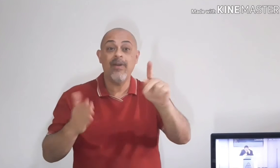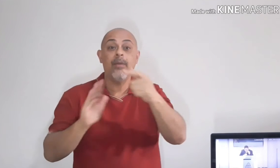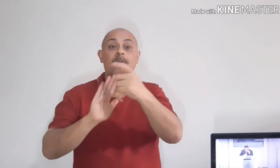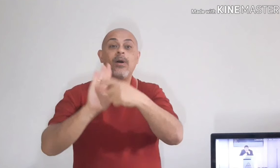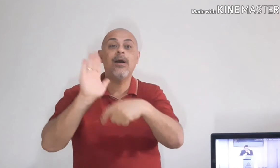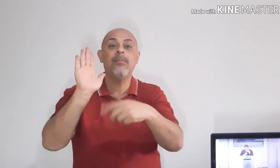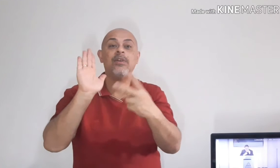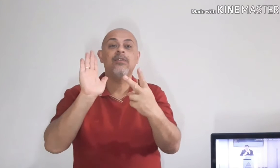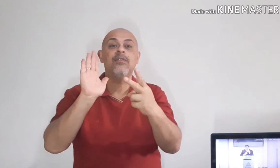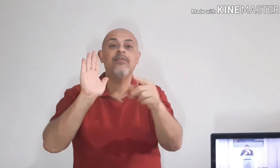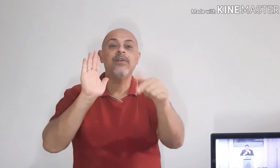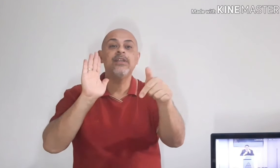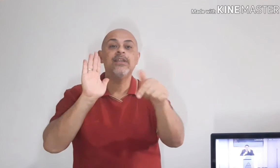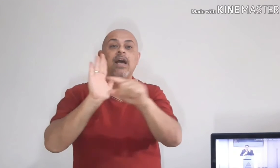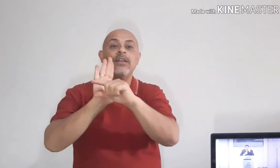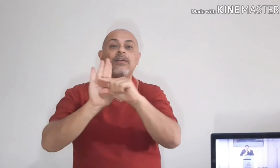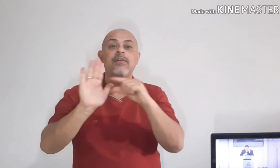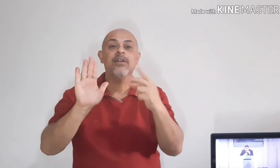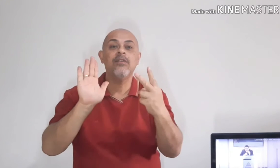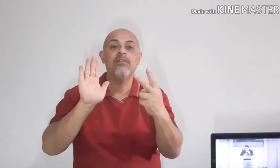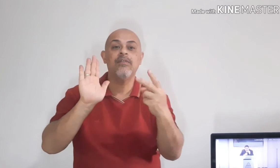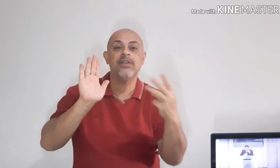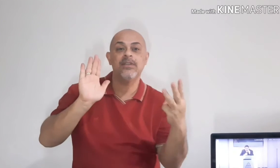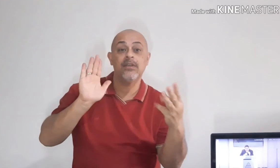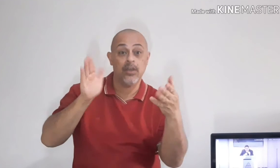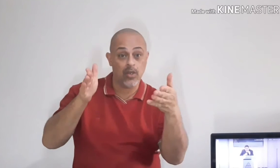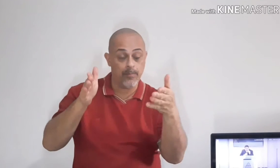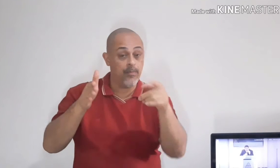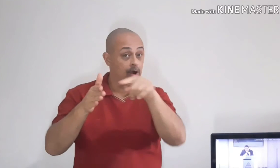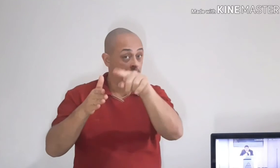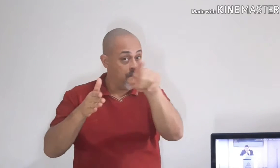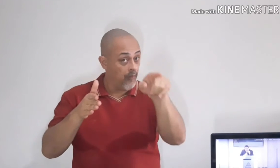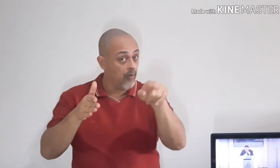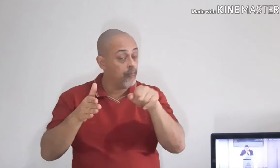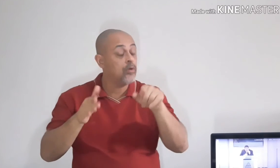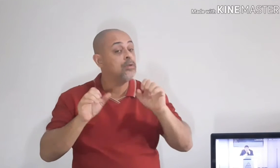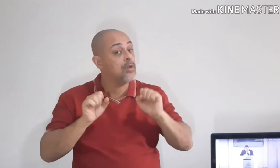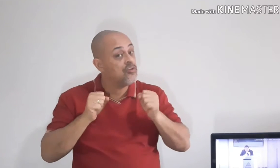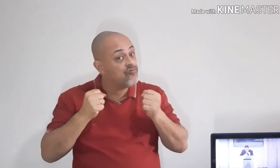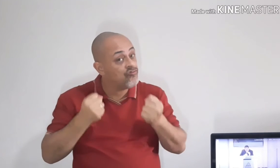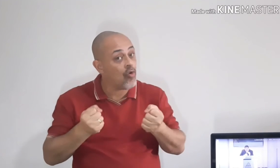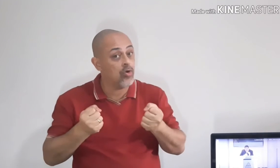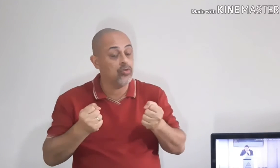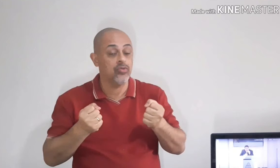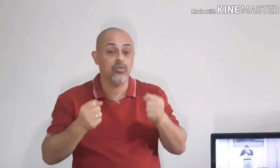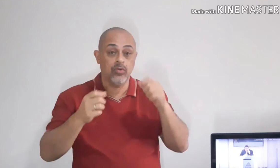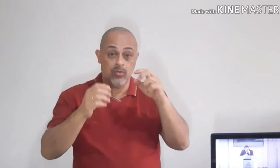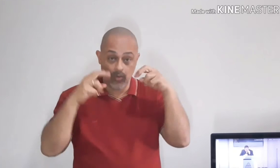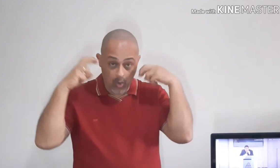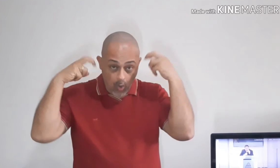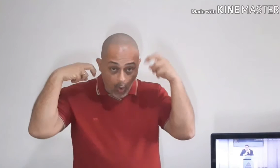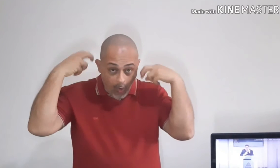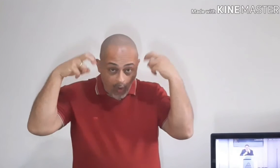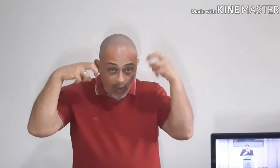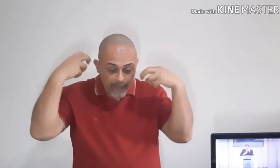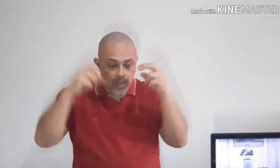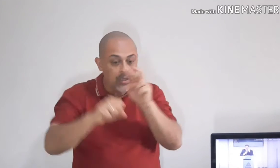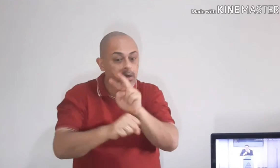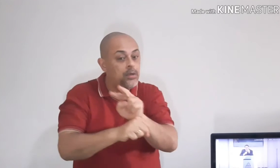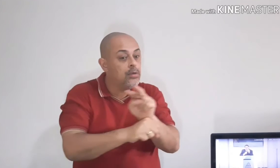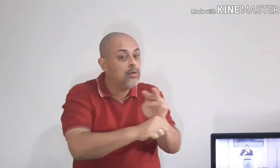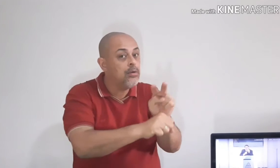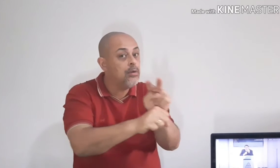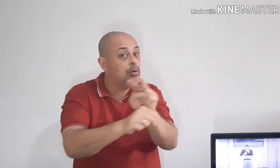27, 23. Procura conhecer o estado das tuas ovelhas e